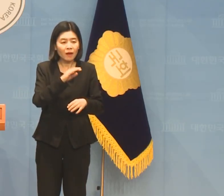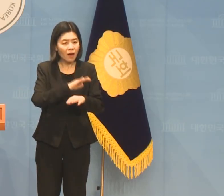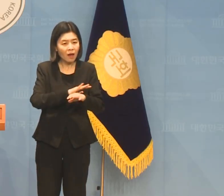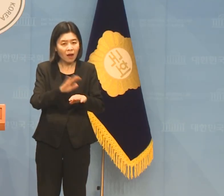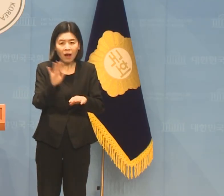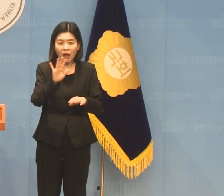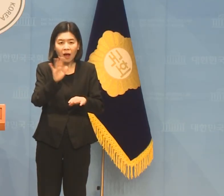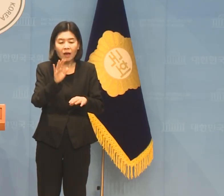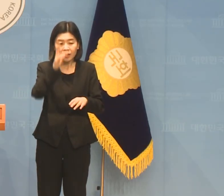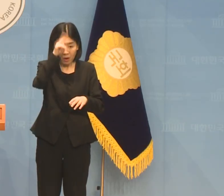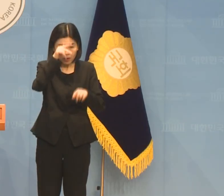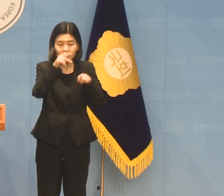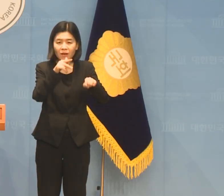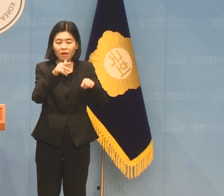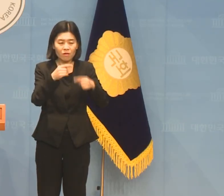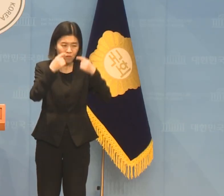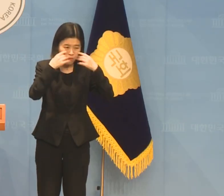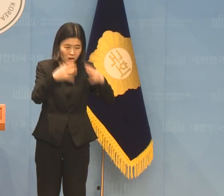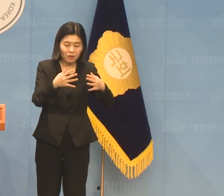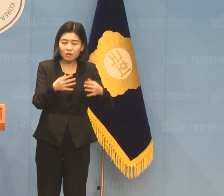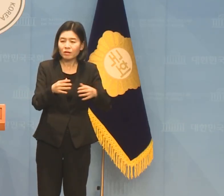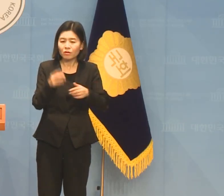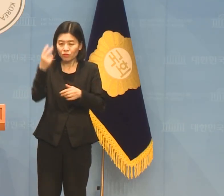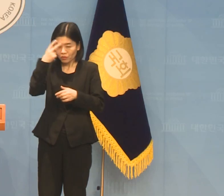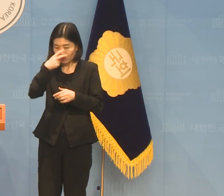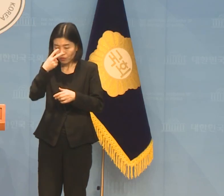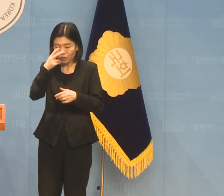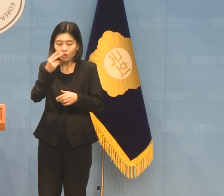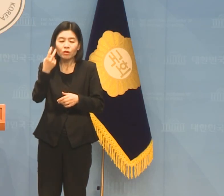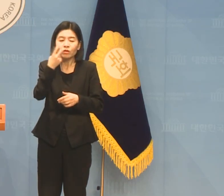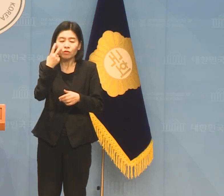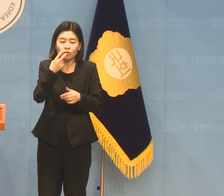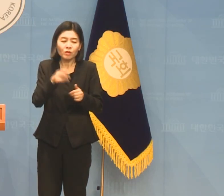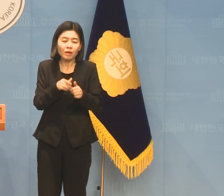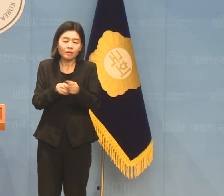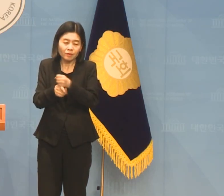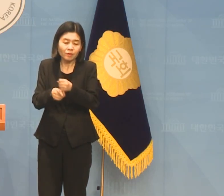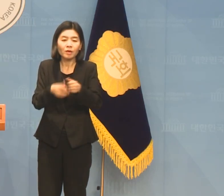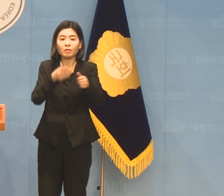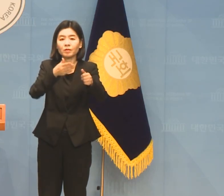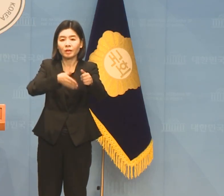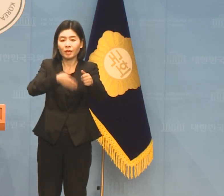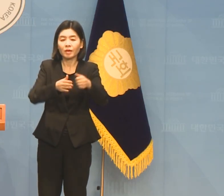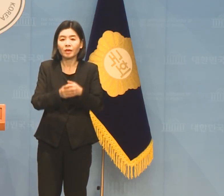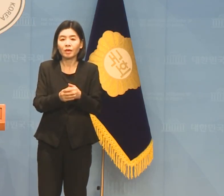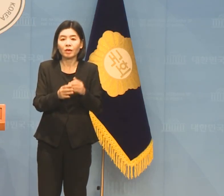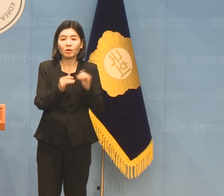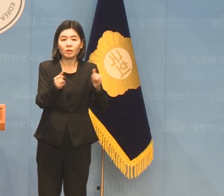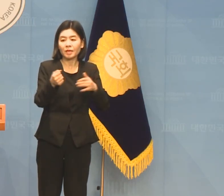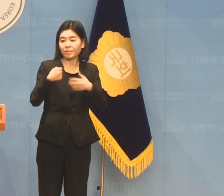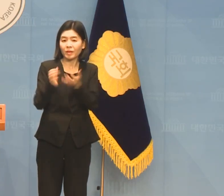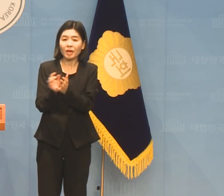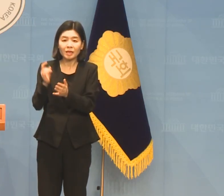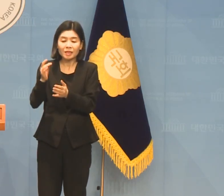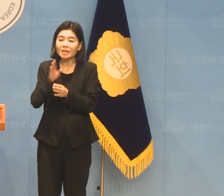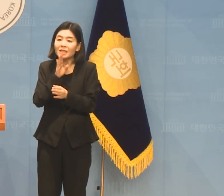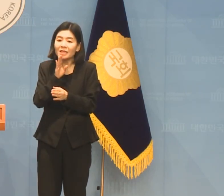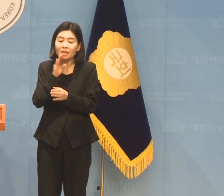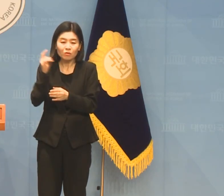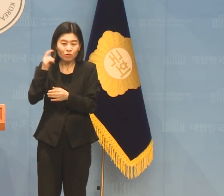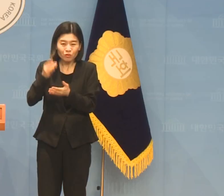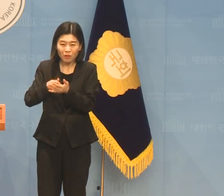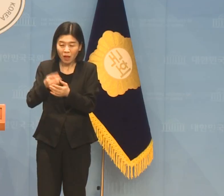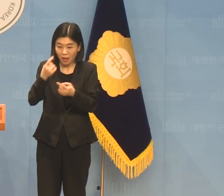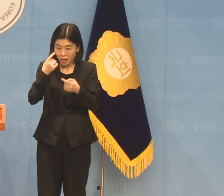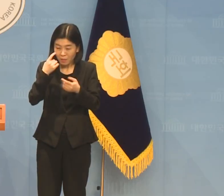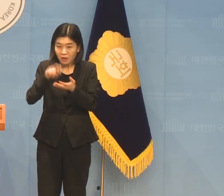대해서 강력히 대응해 줄 것을 촉구드립니다. 국민의힘 진짜뉴스 발굴단은 지난 1월 9일 이재명 더불어민주당